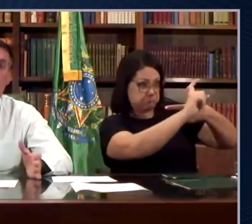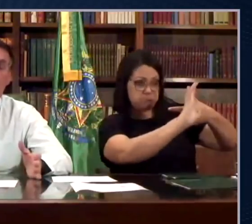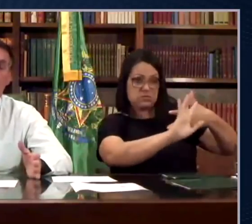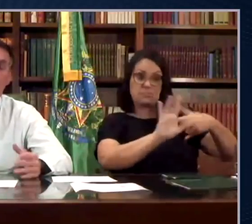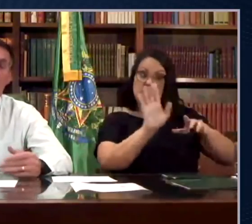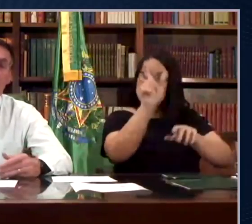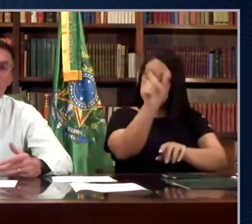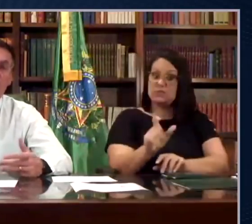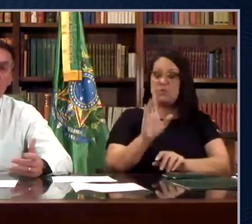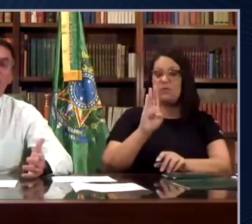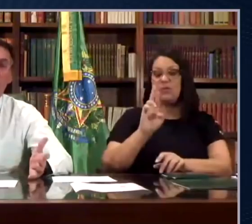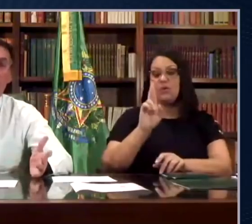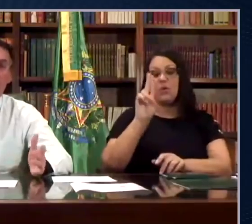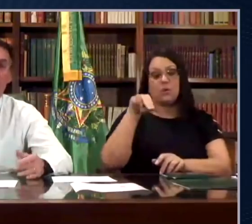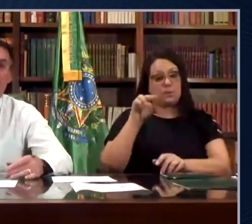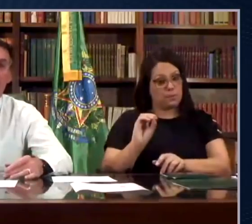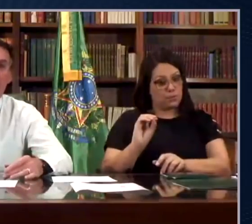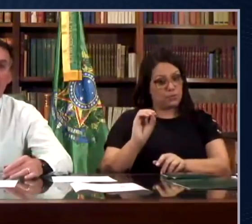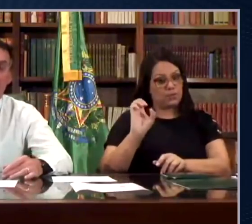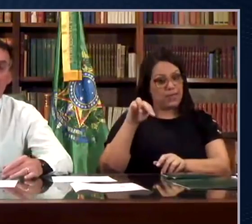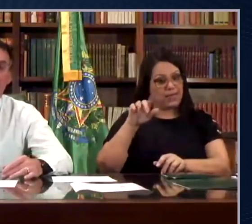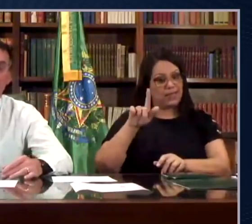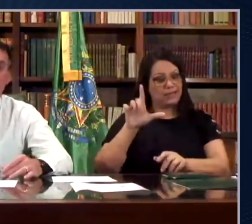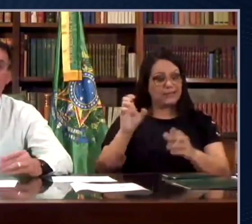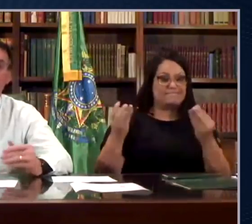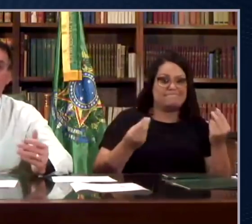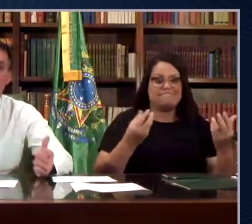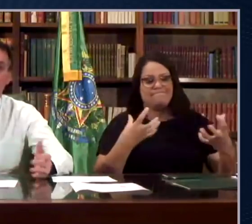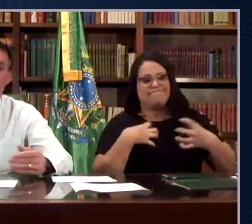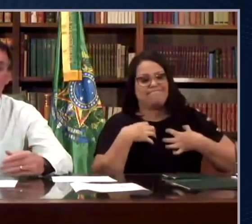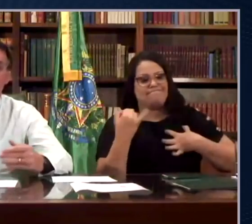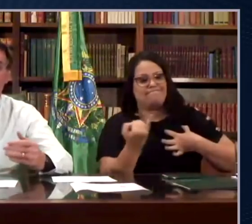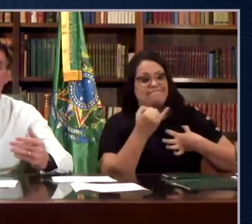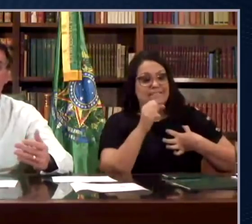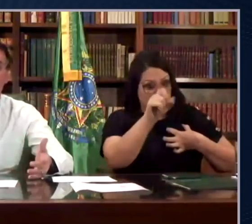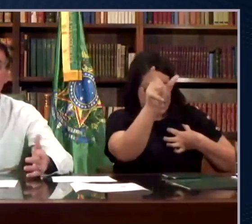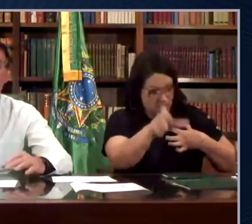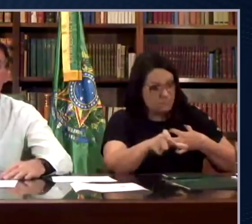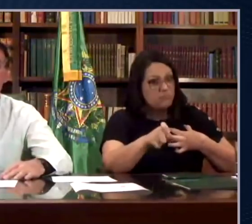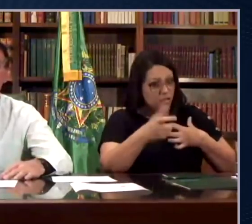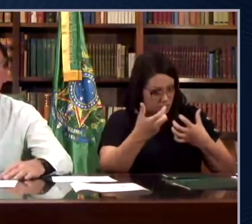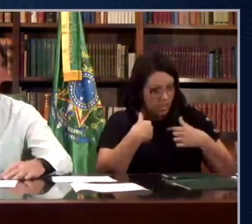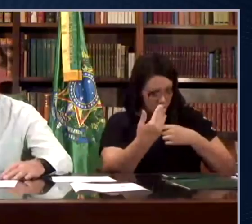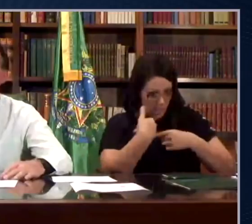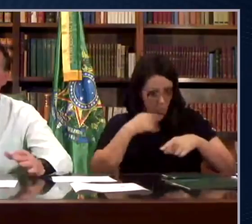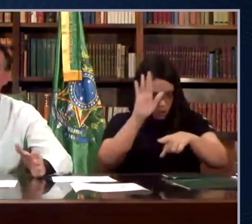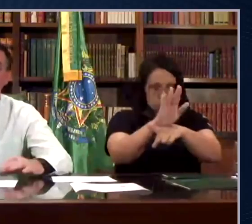o Bruno Engler é um nome que me faz balançar realmente, né? Se ele achar que eu possa ajudar nas eleições,